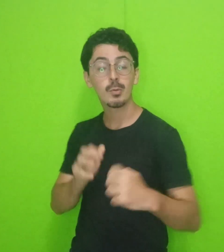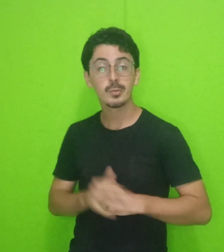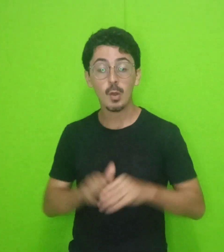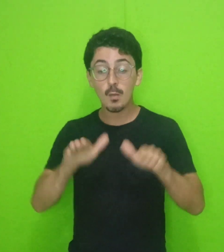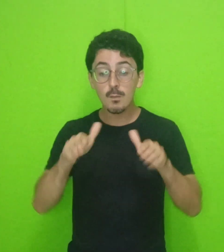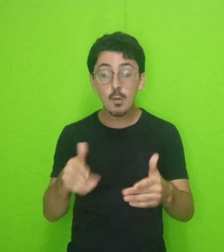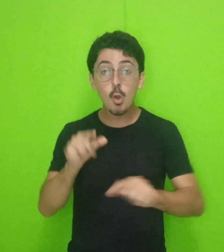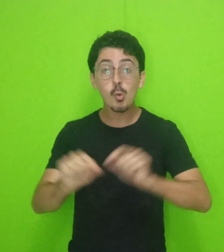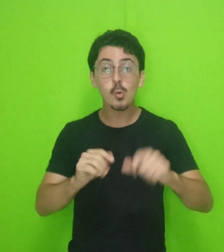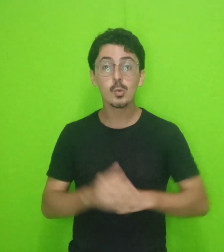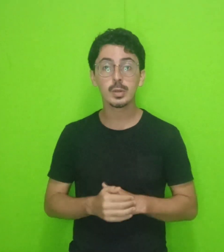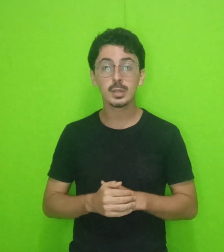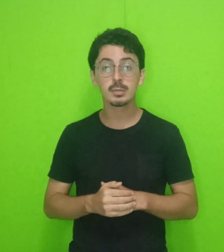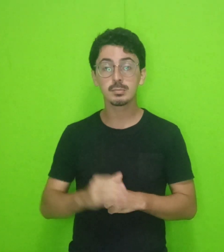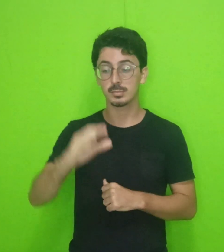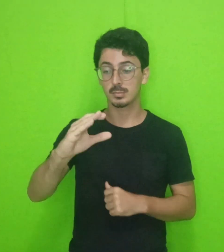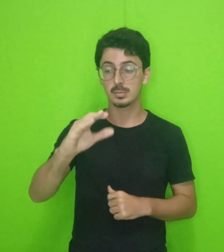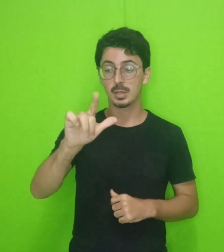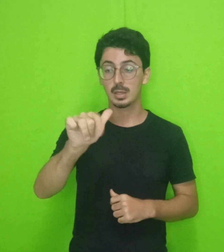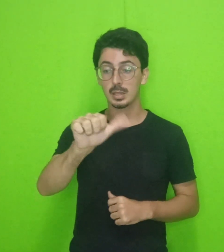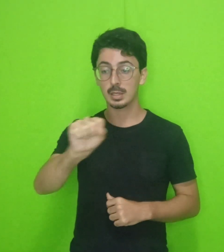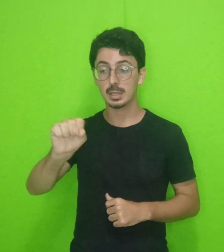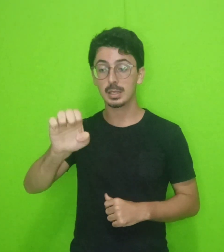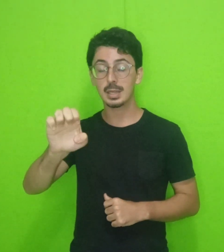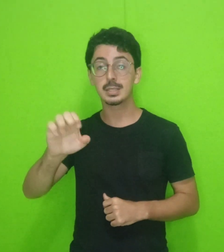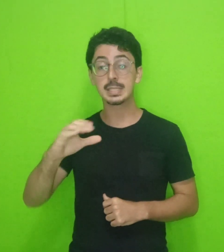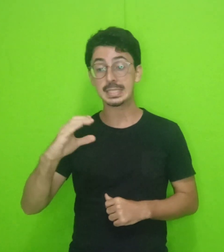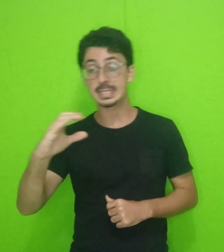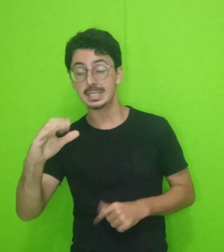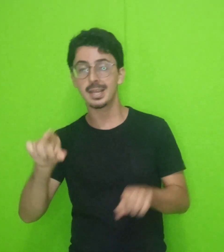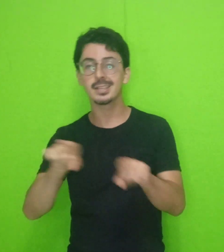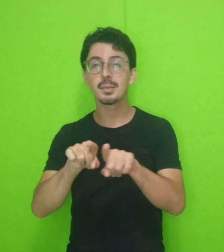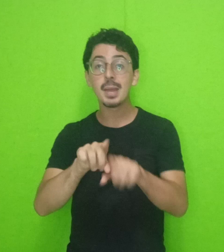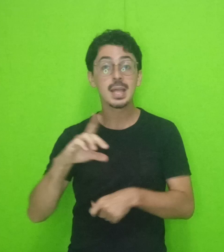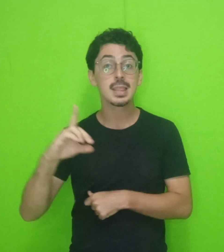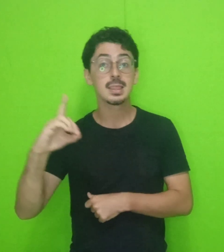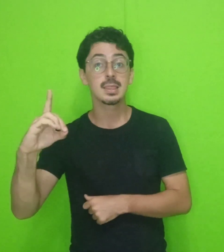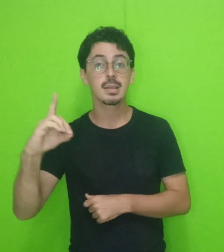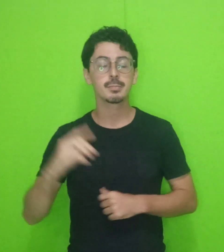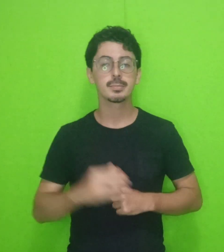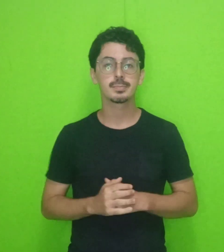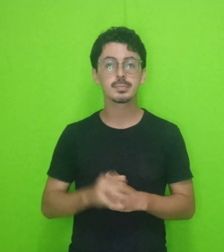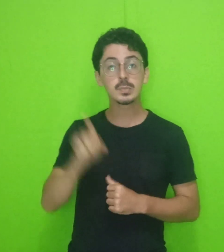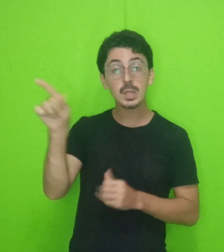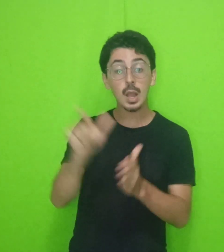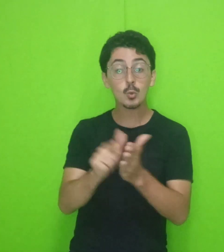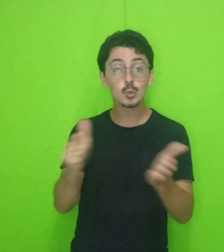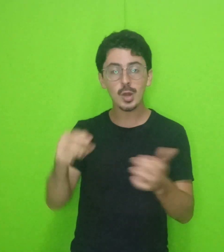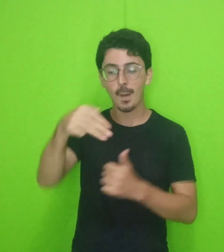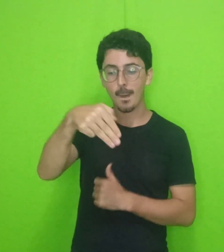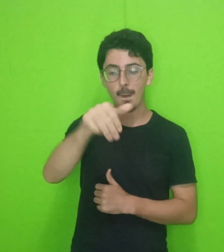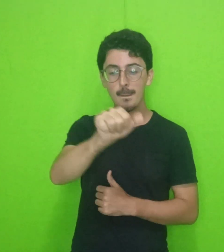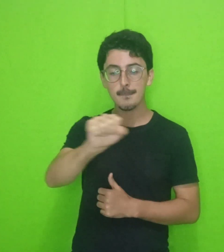classes C e D. O Massa, primeiro jornal popular da Bahia, apostava